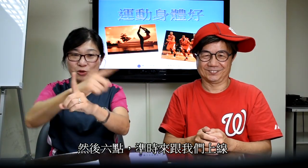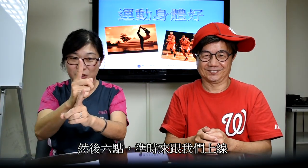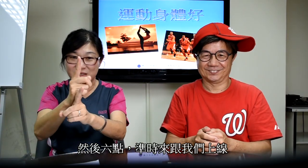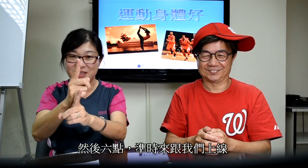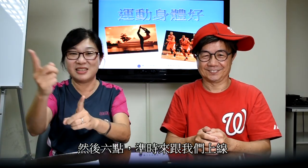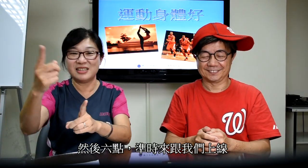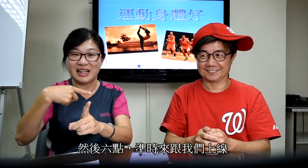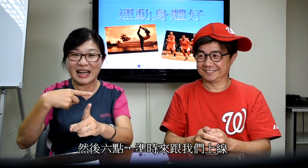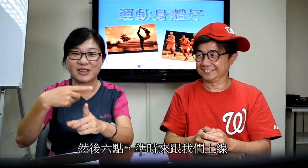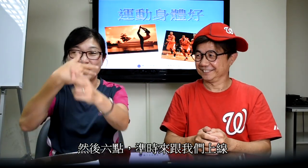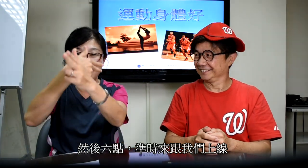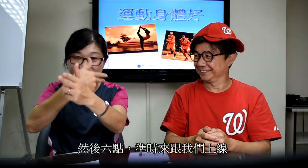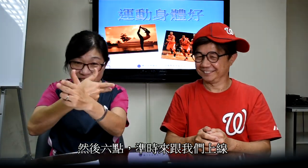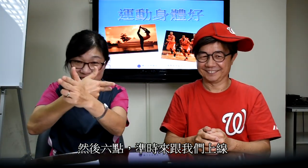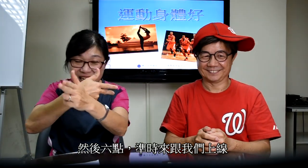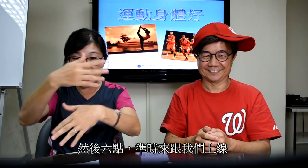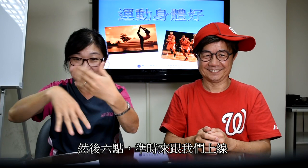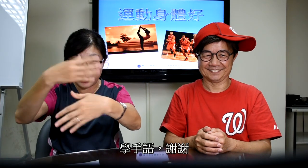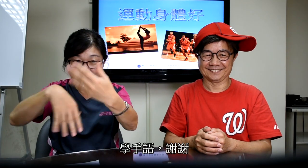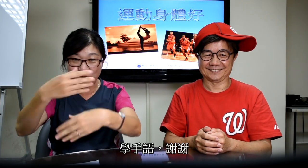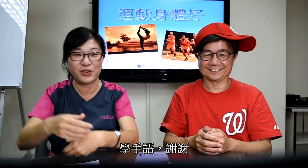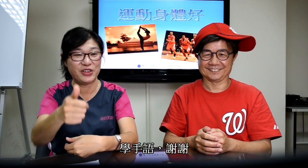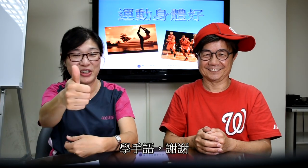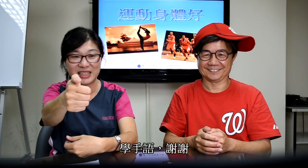准时来跟我们上线学手语，谢谢。